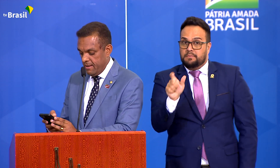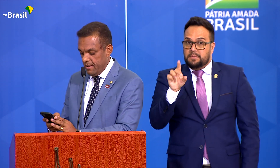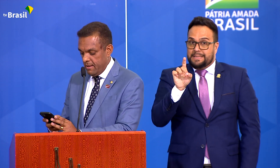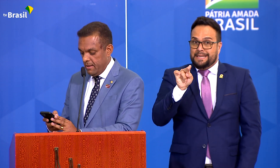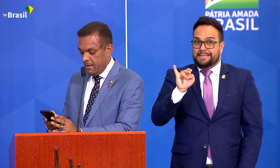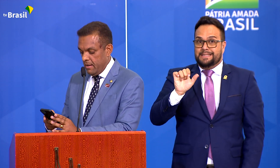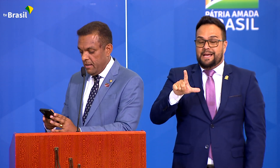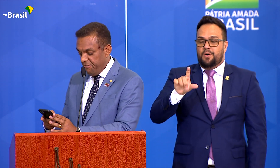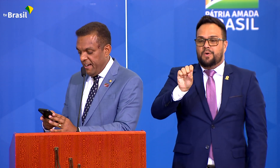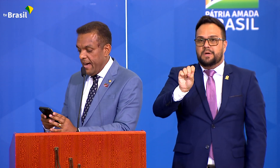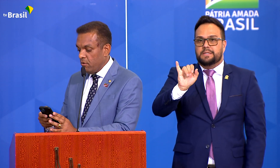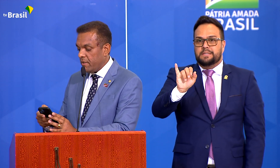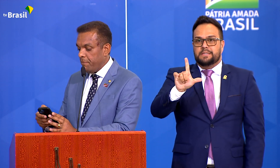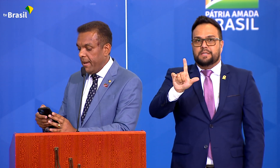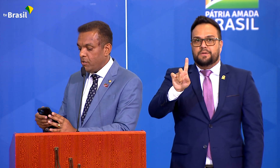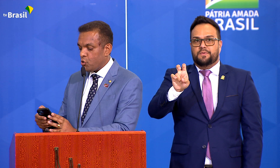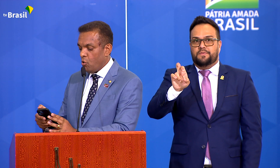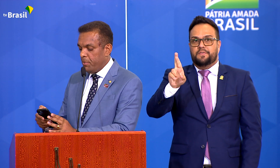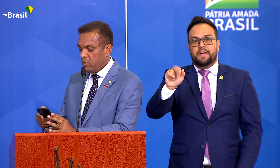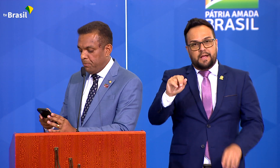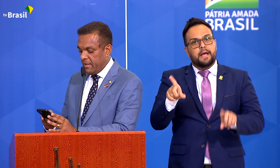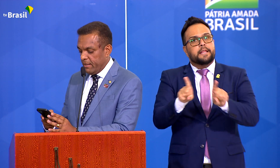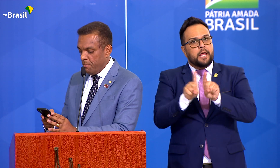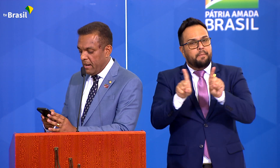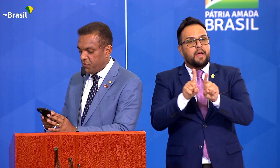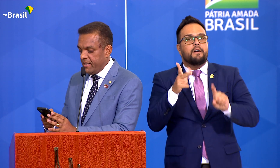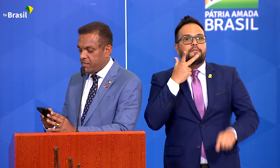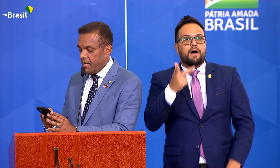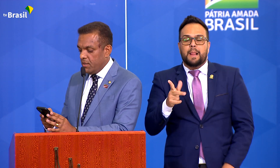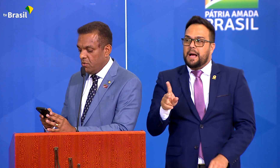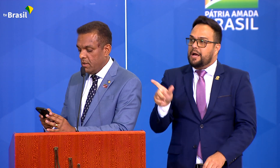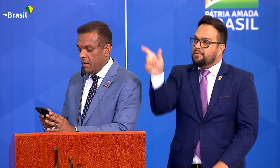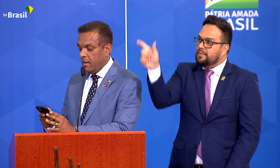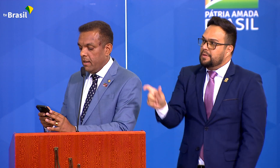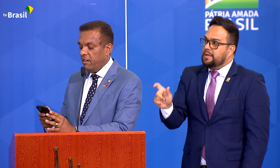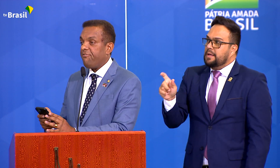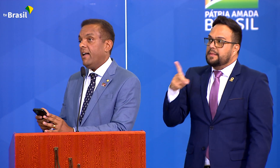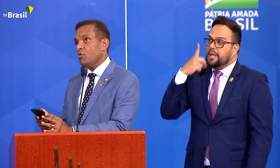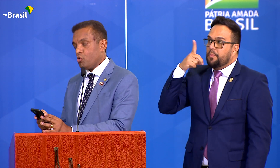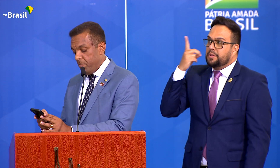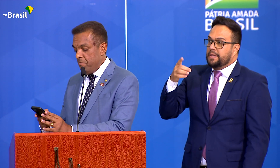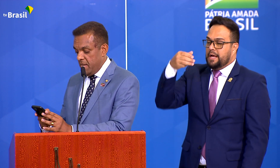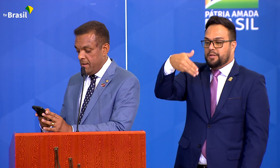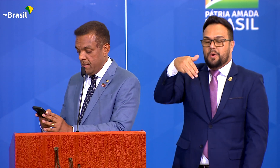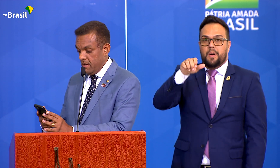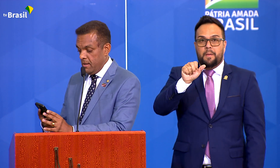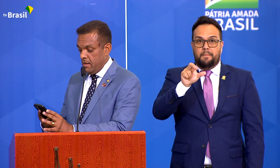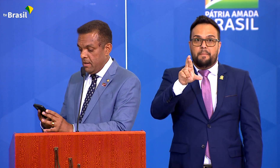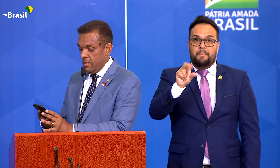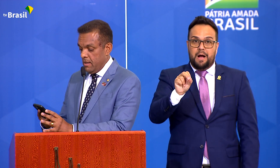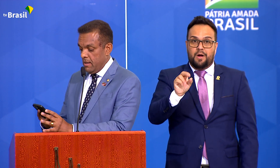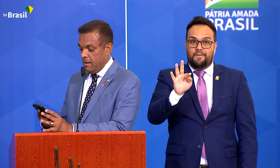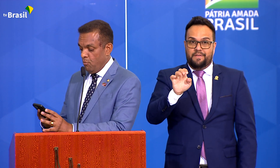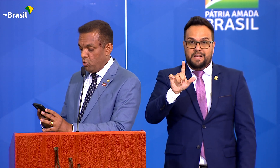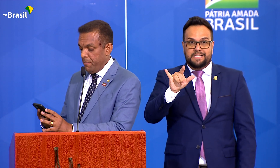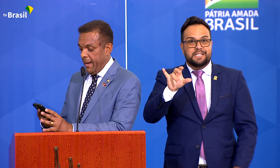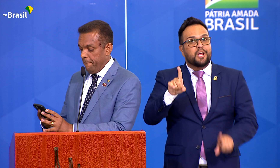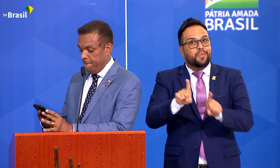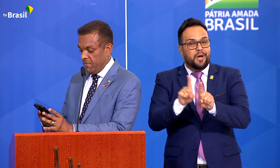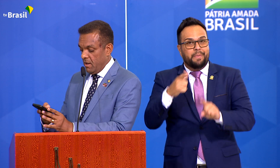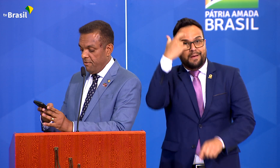Silveira e falaram também sobre o deputado Marcos Feliciano e falam sobre mim